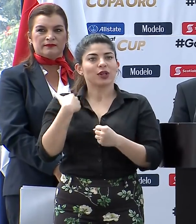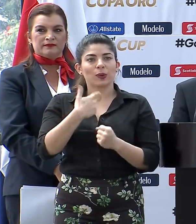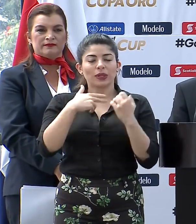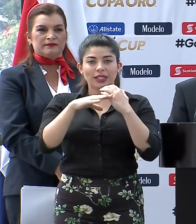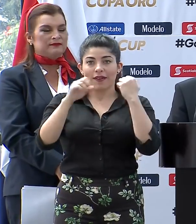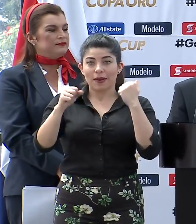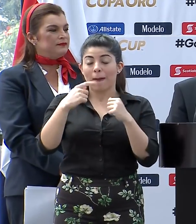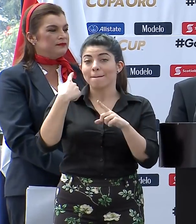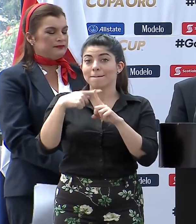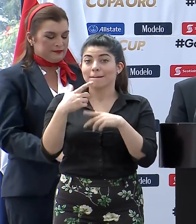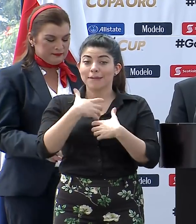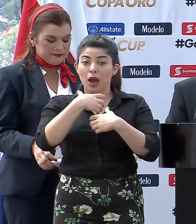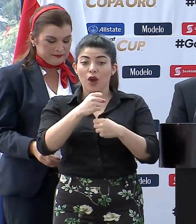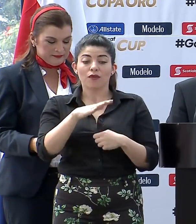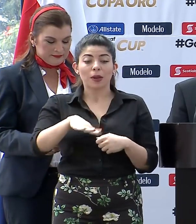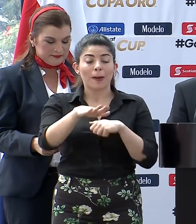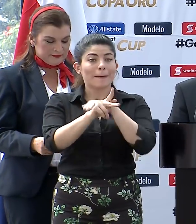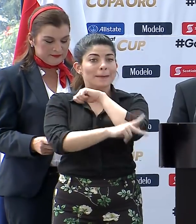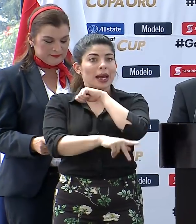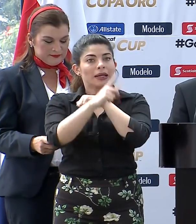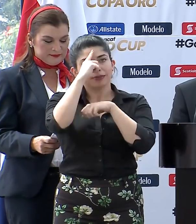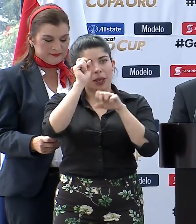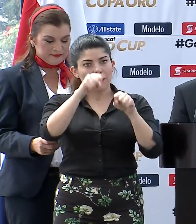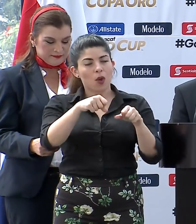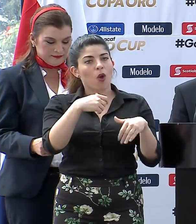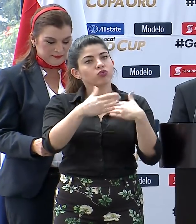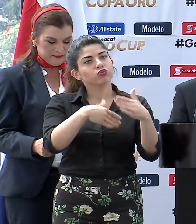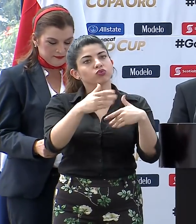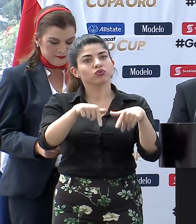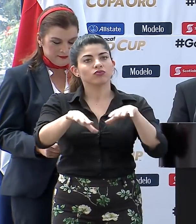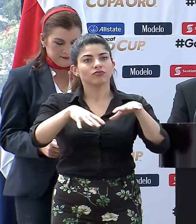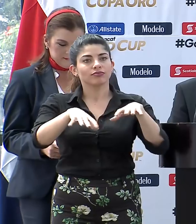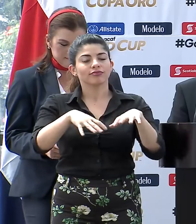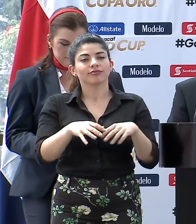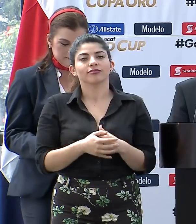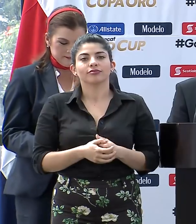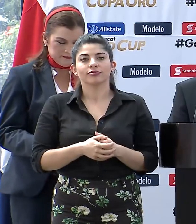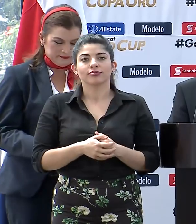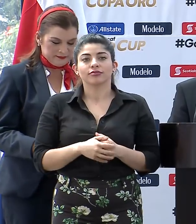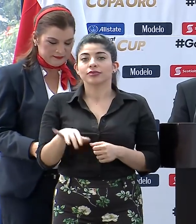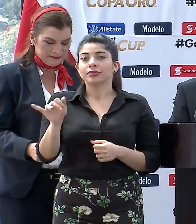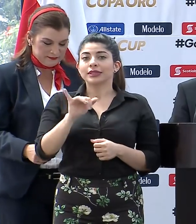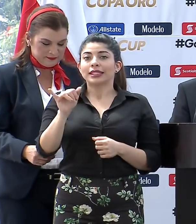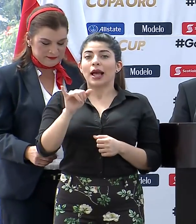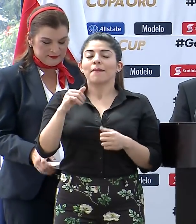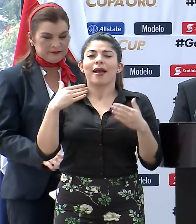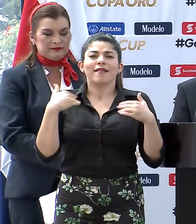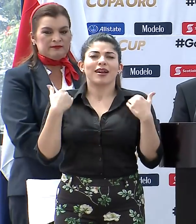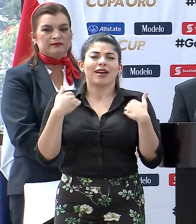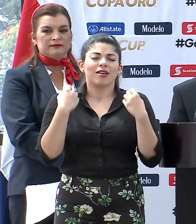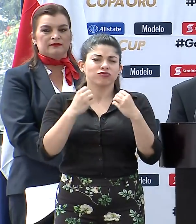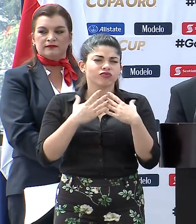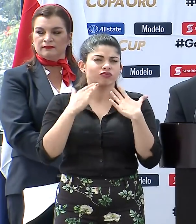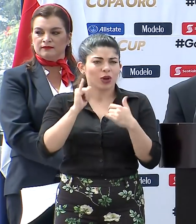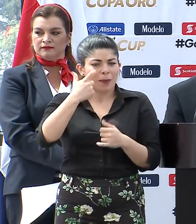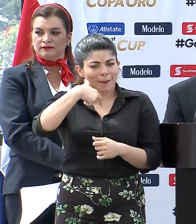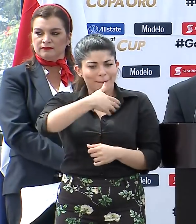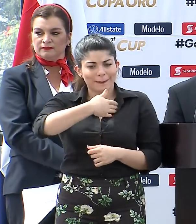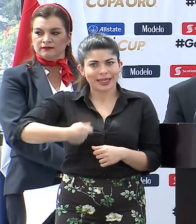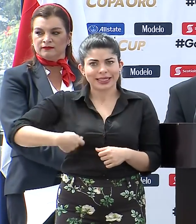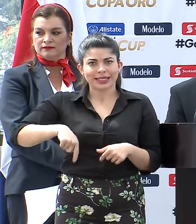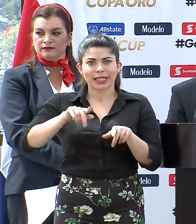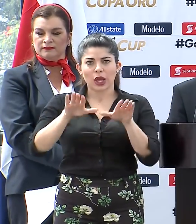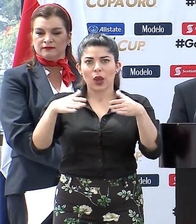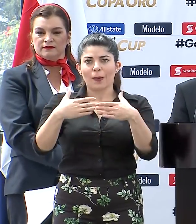por confiar en un país para llevar a cabo este evento. También la felicidad me embarga como presidente de este